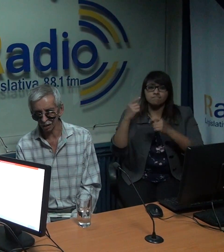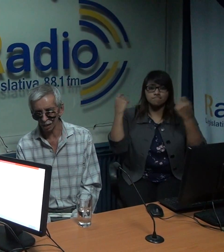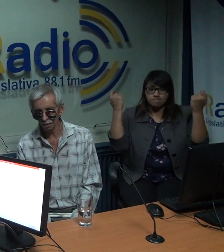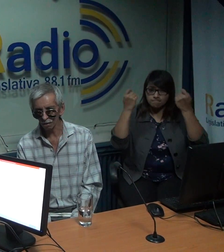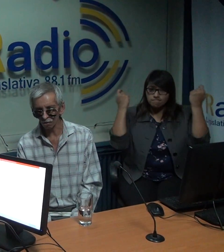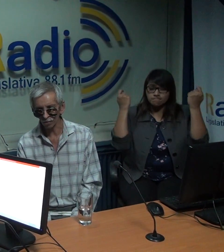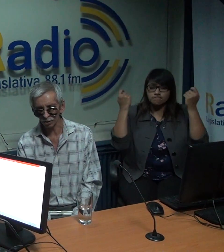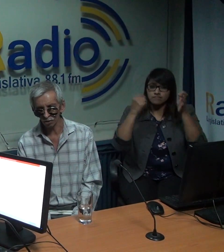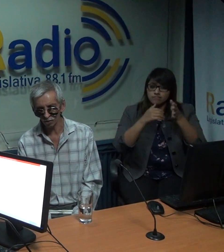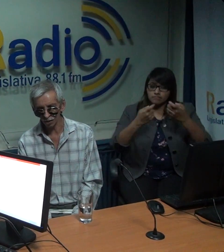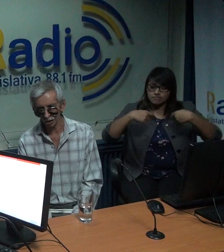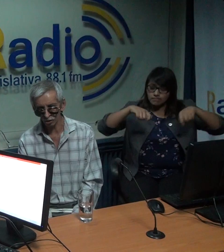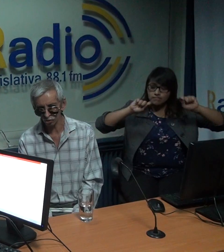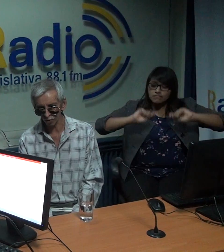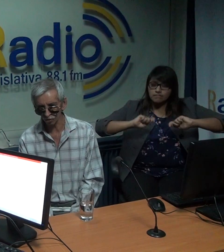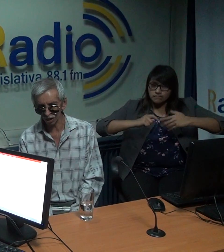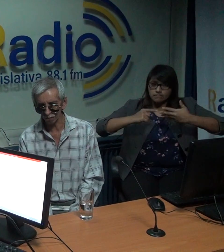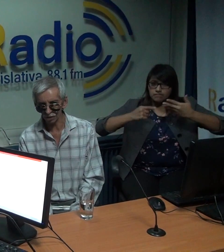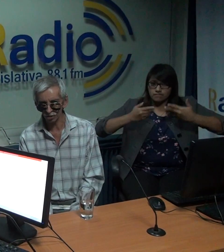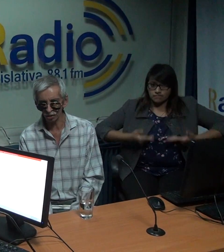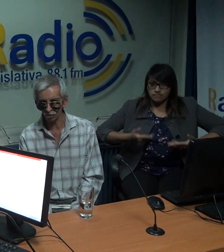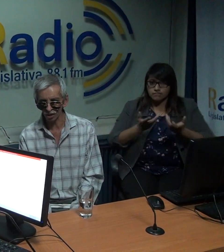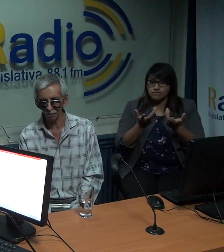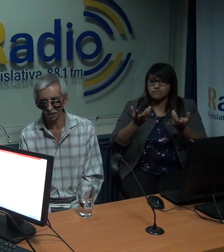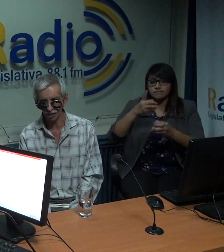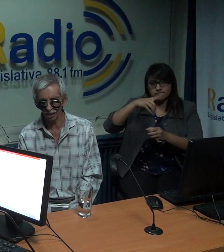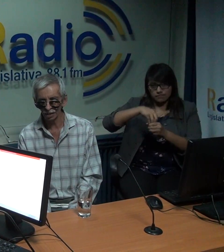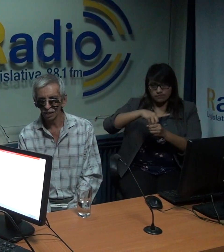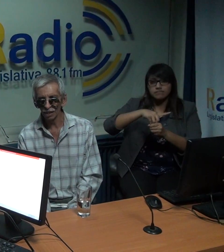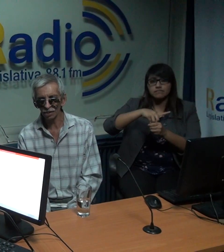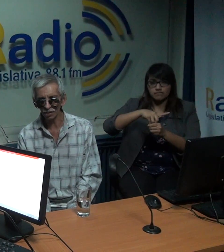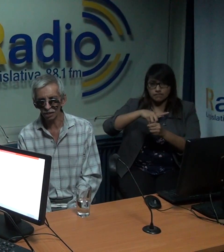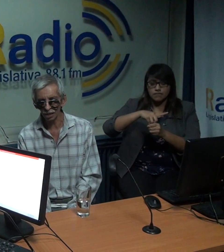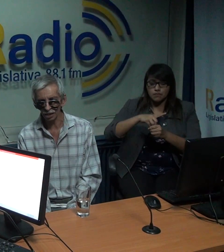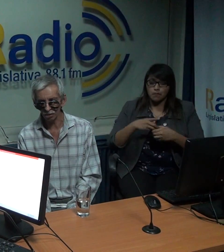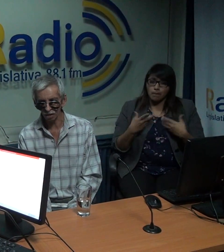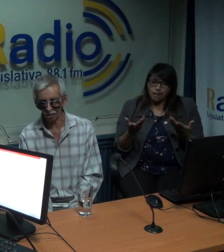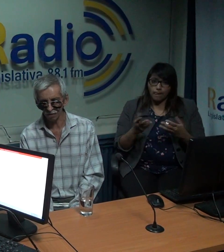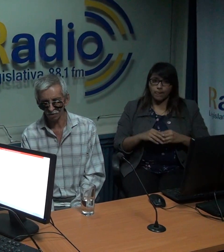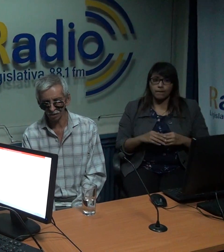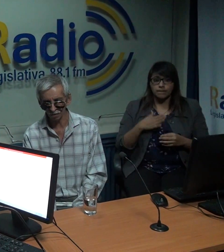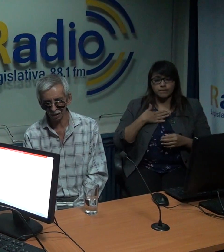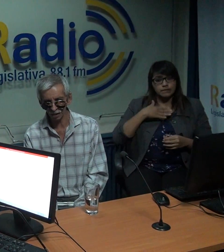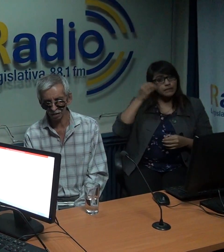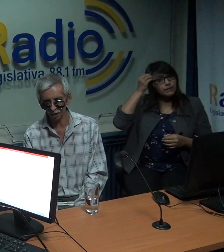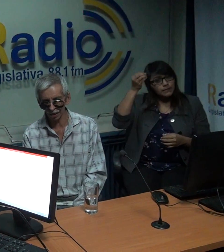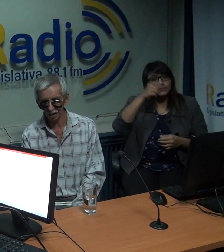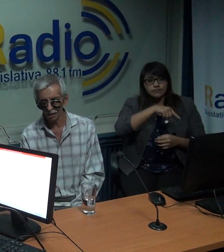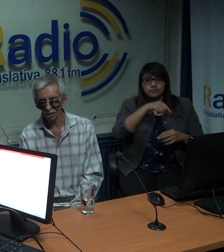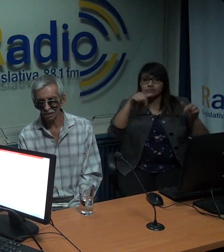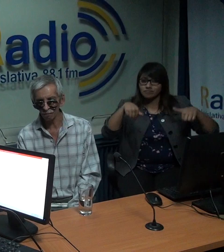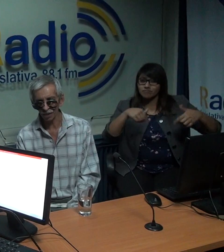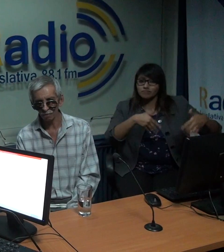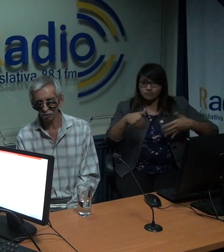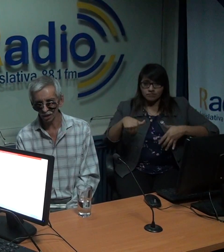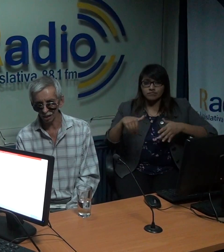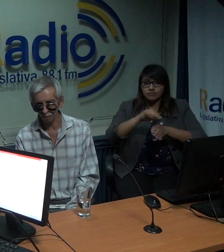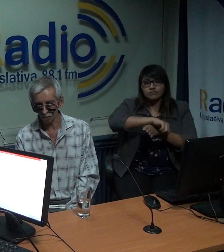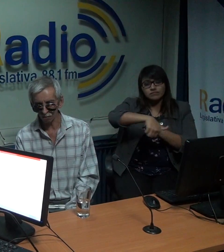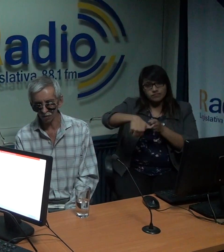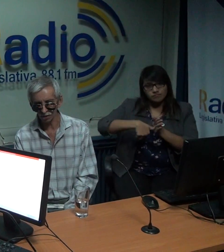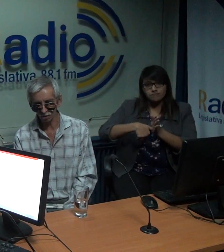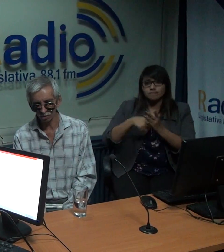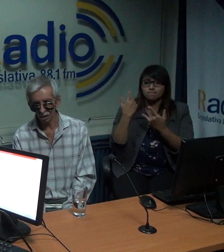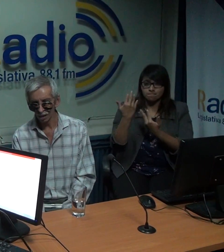vigencia de la Convención de Derechos Humanos de las Personas con Discapacidad. Así es que creo que va a haber una actividad en la Asamblea y esperamos que